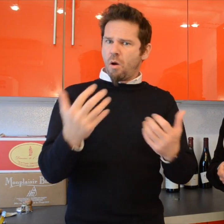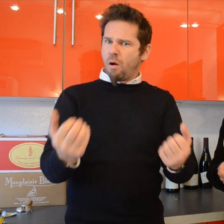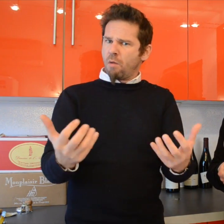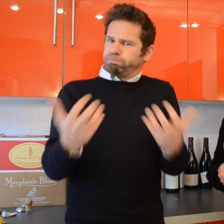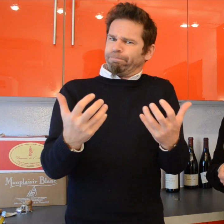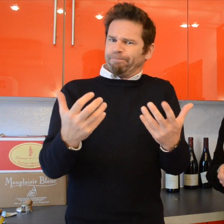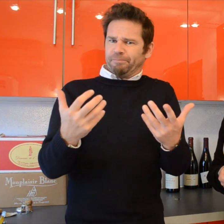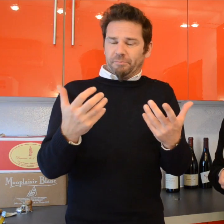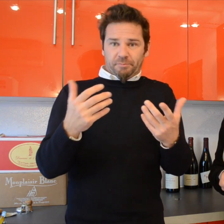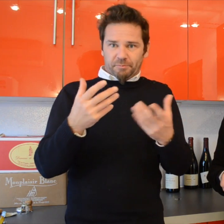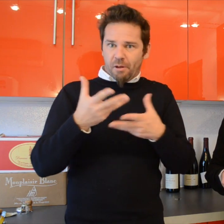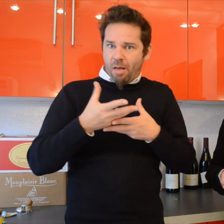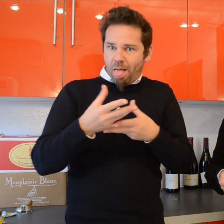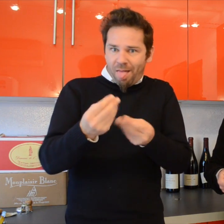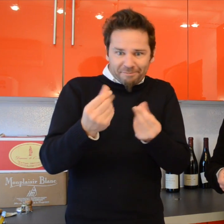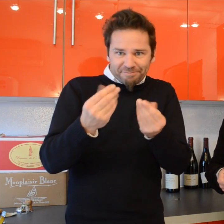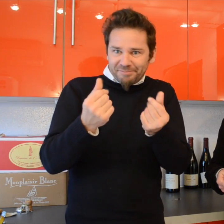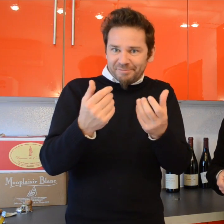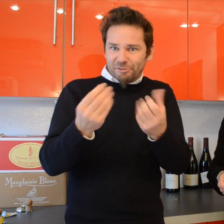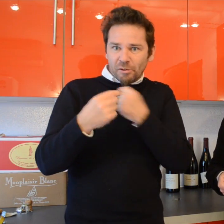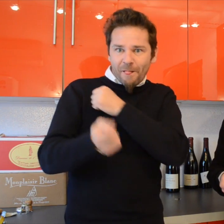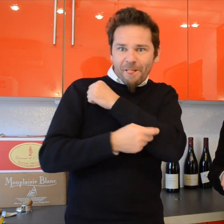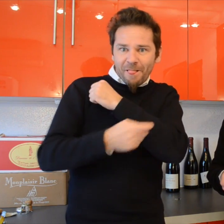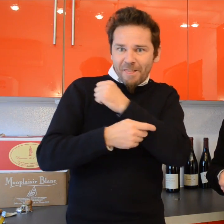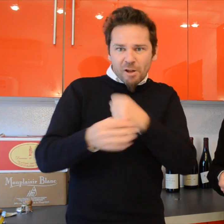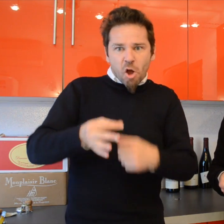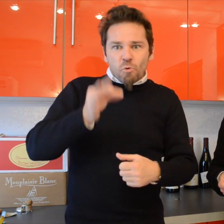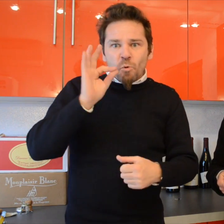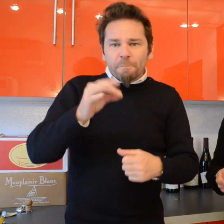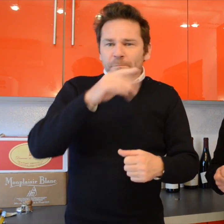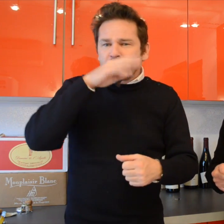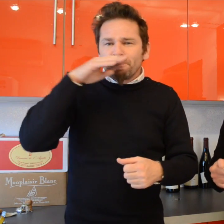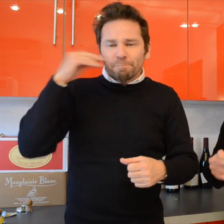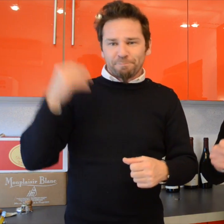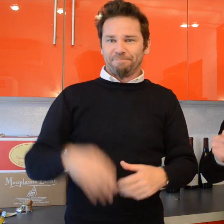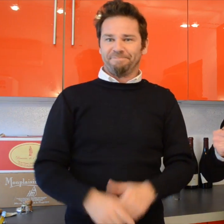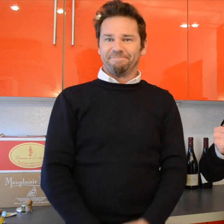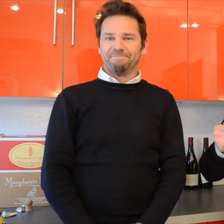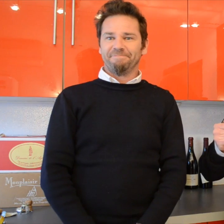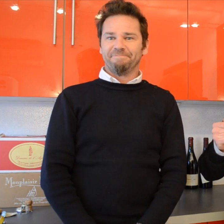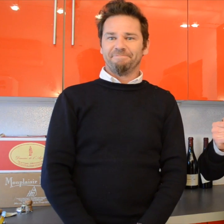elle est très accueillante et donne envie d'aller plus loin, de déguster, d'apprécier ce vin.